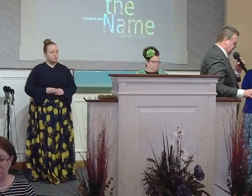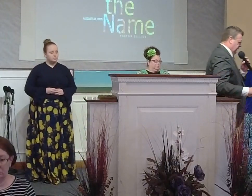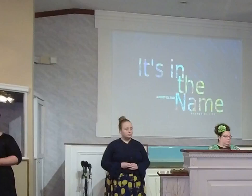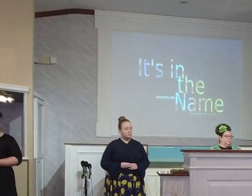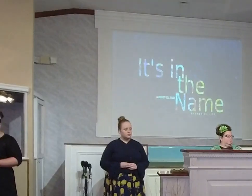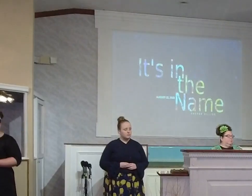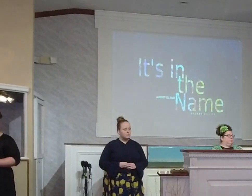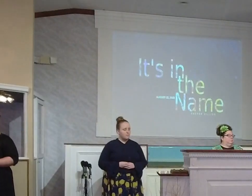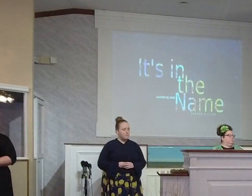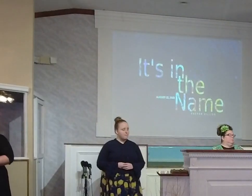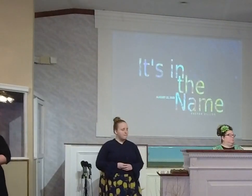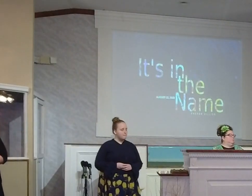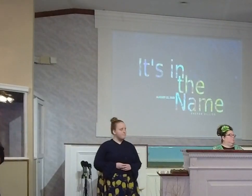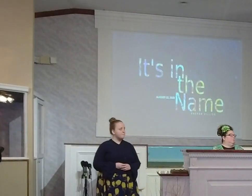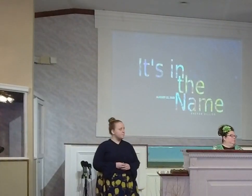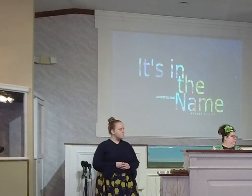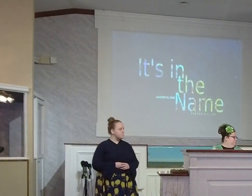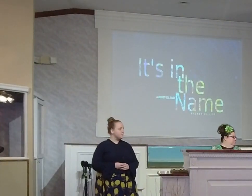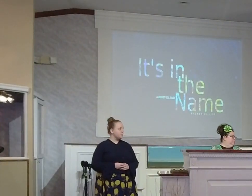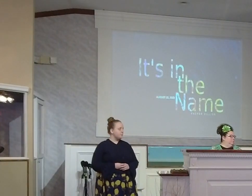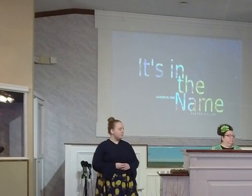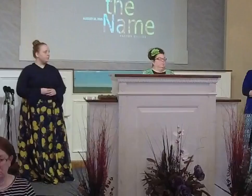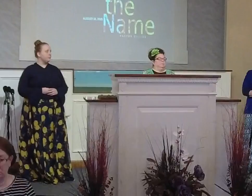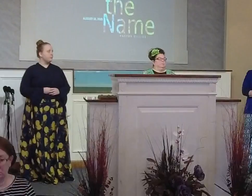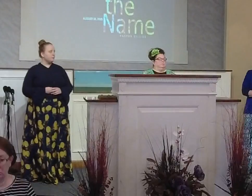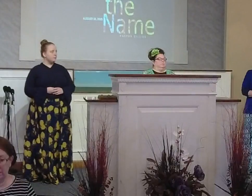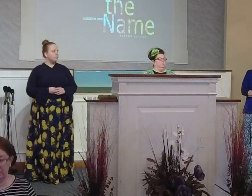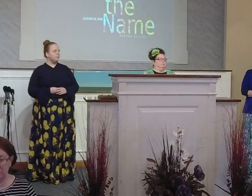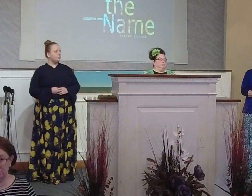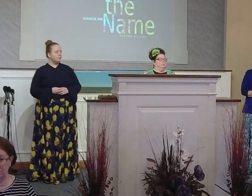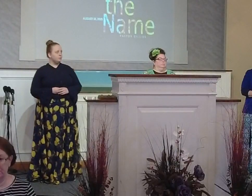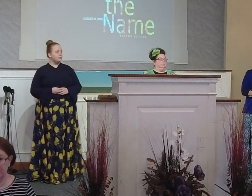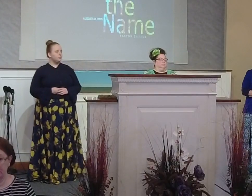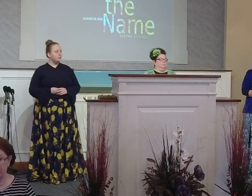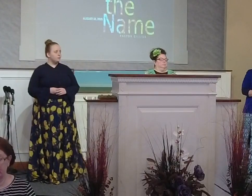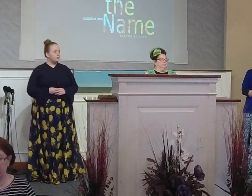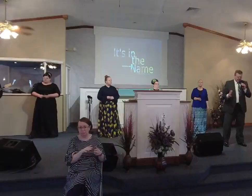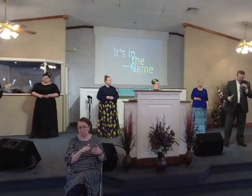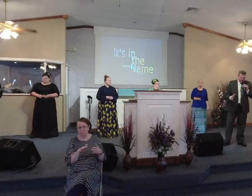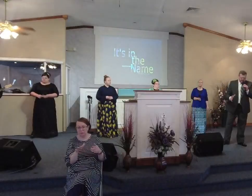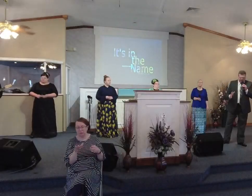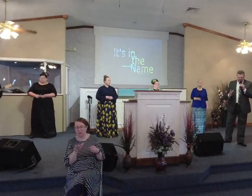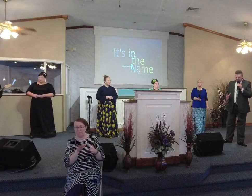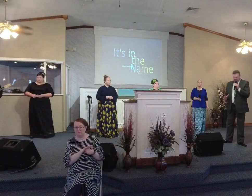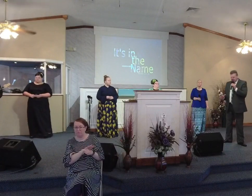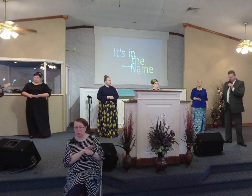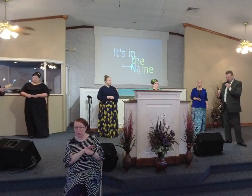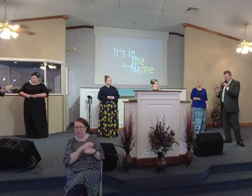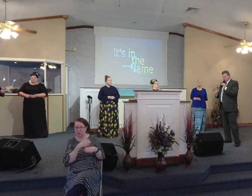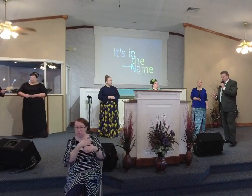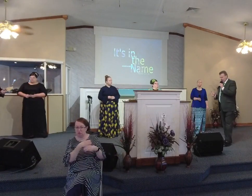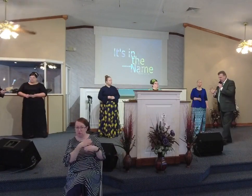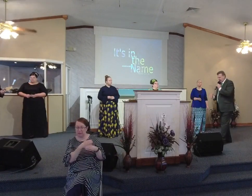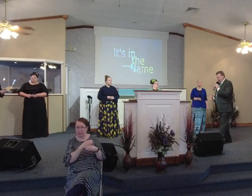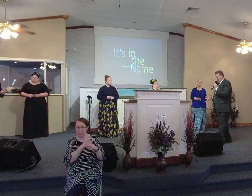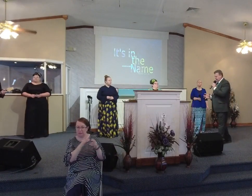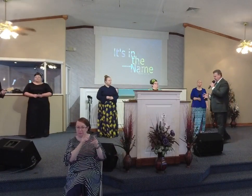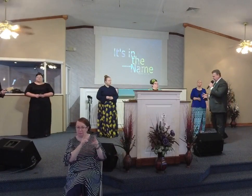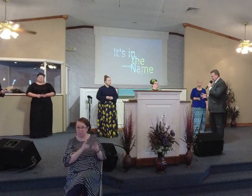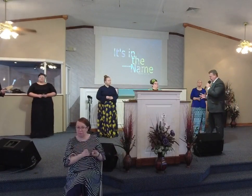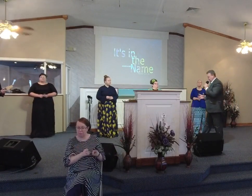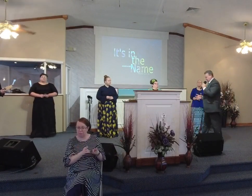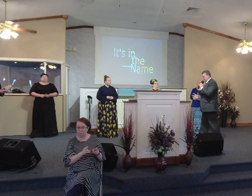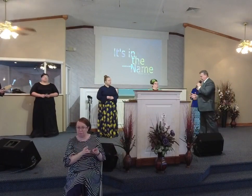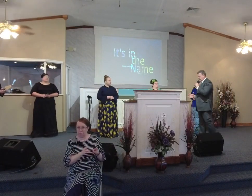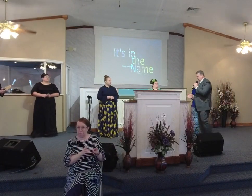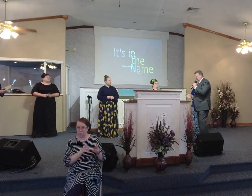formado del polvo. completamente construido, si puedo utilizar ese